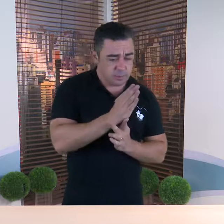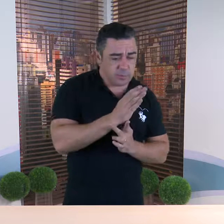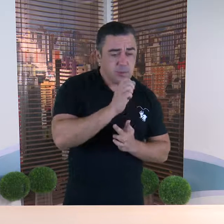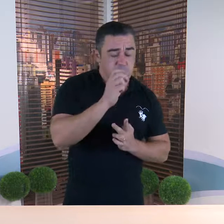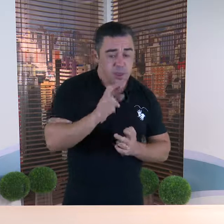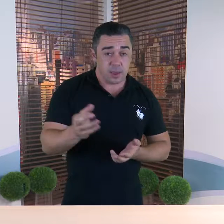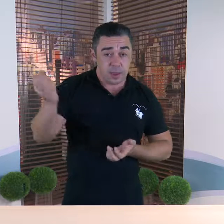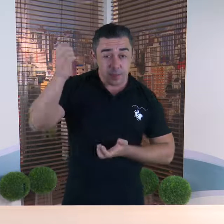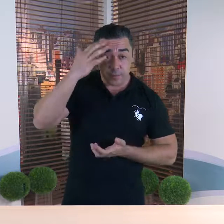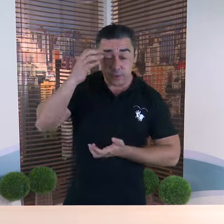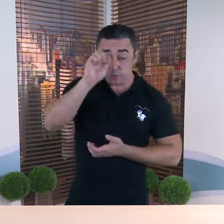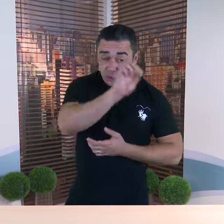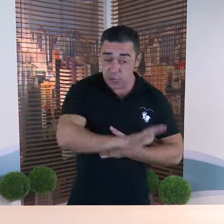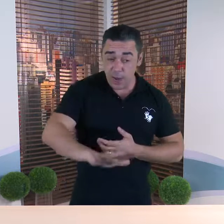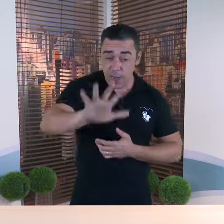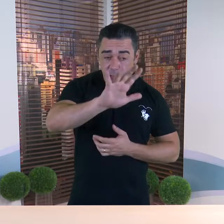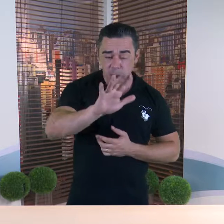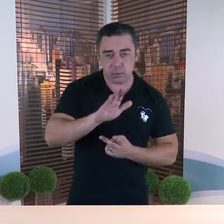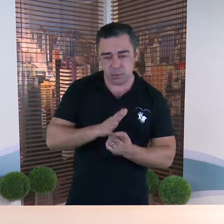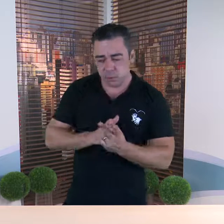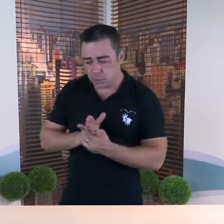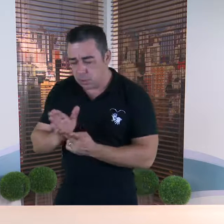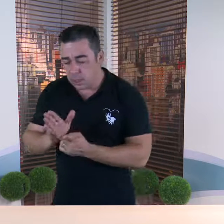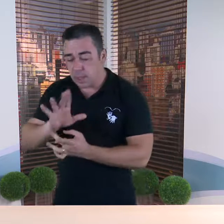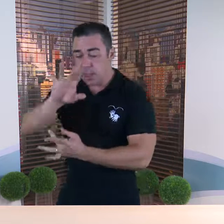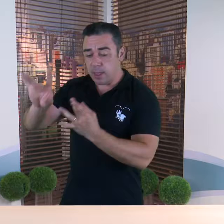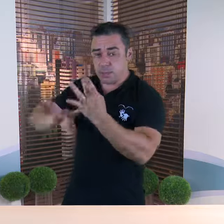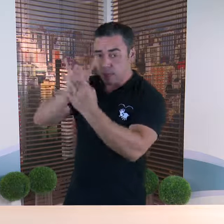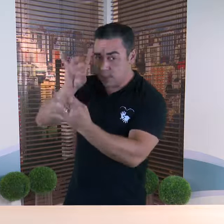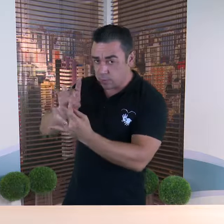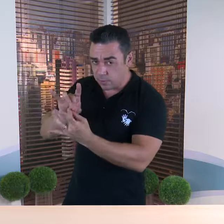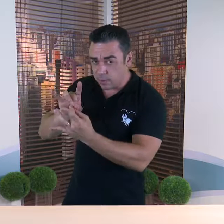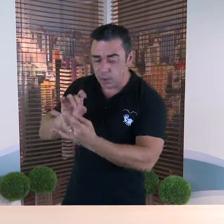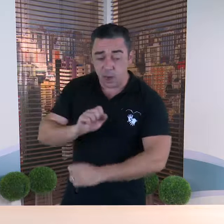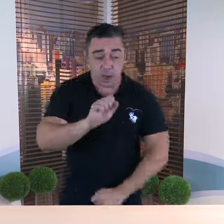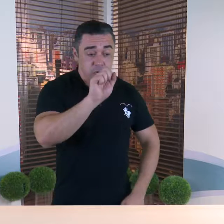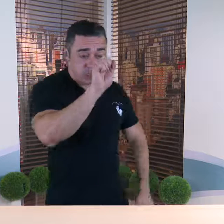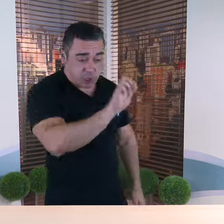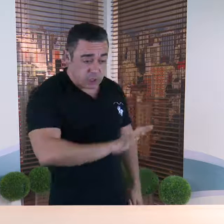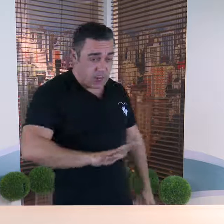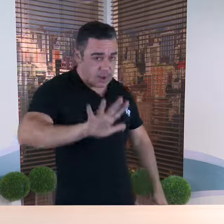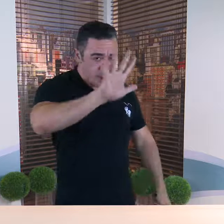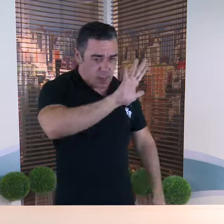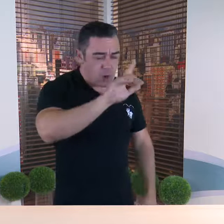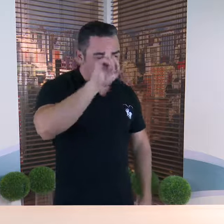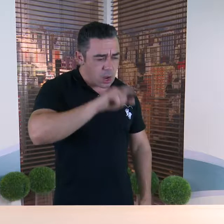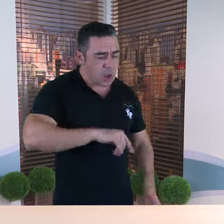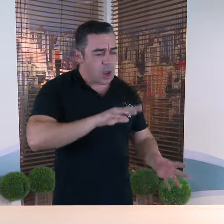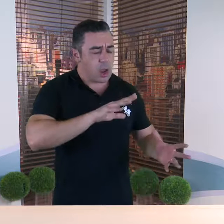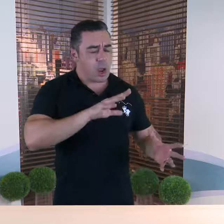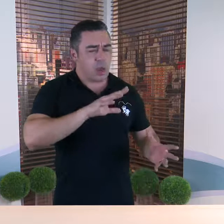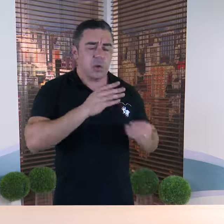revelação geral e a revelação especial. Geral é a revelação que leva o